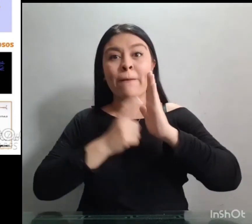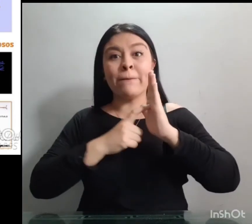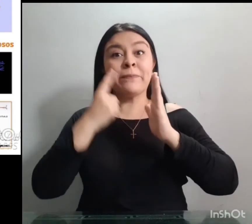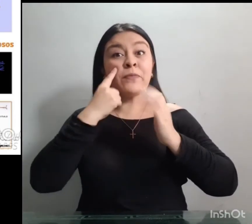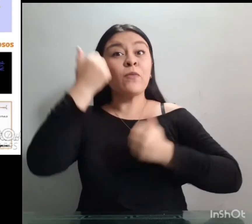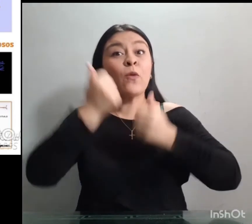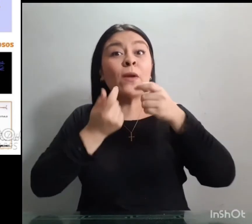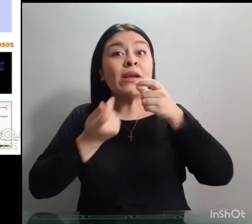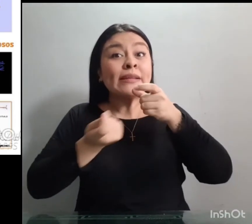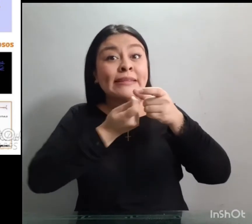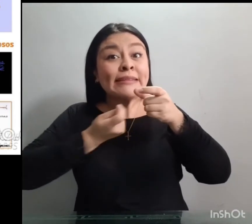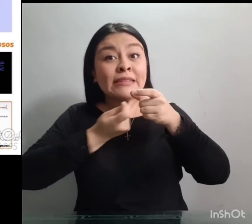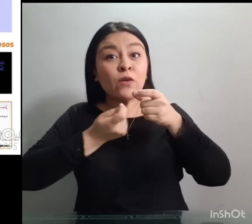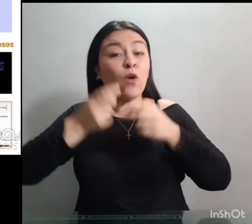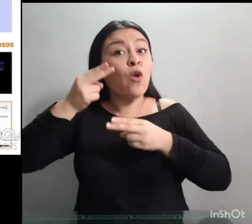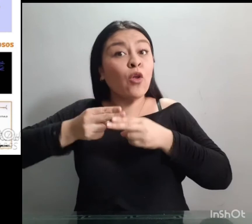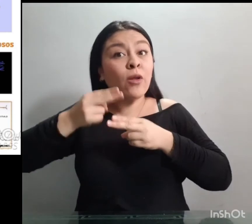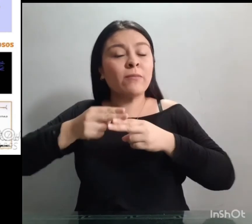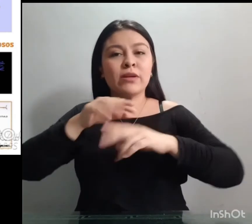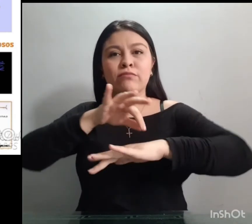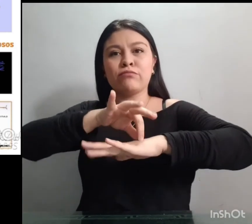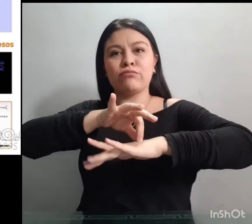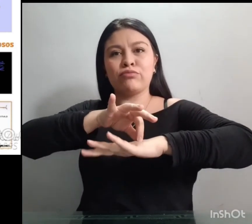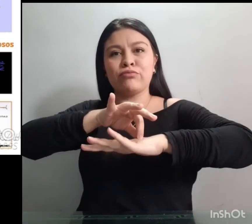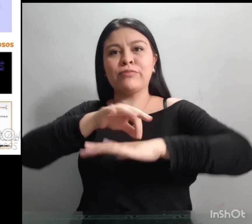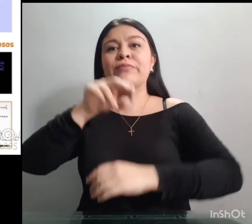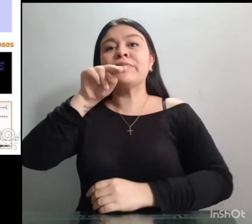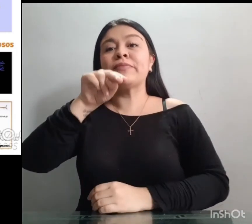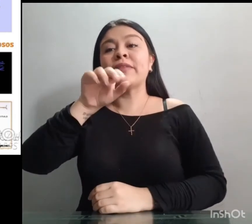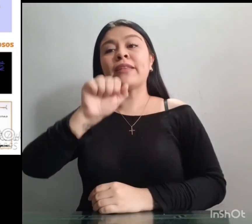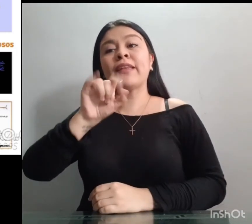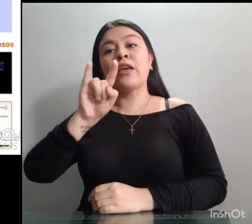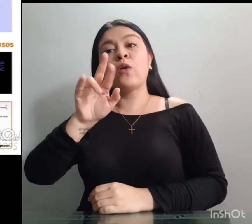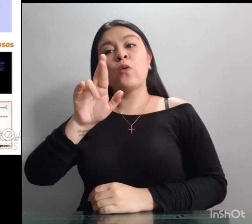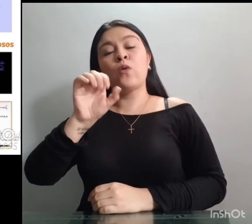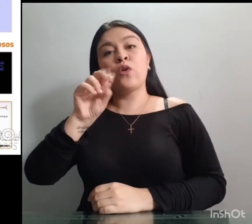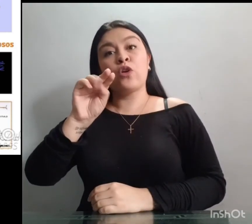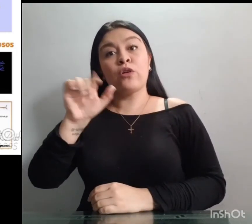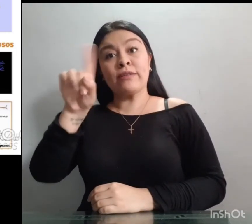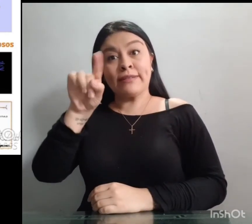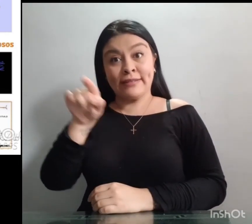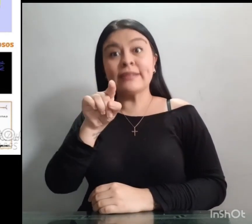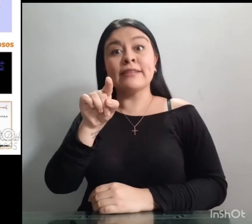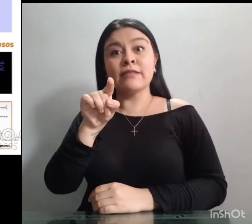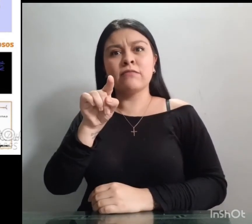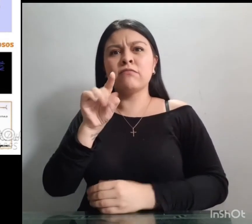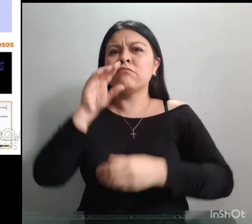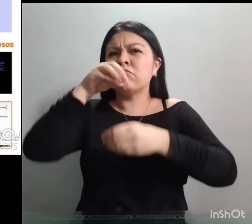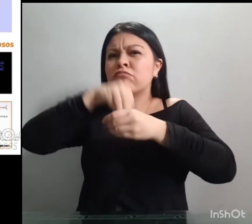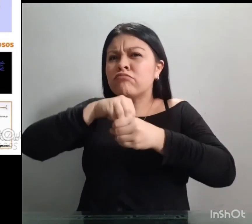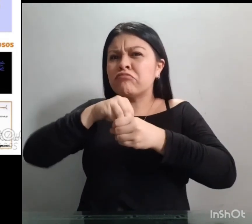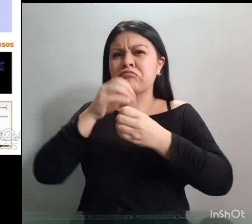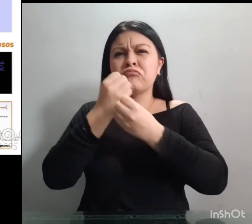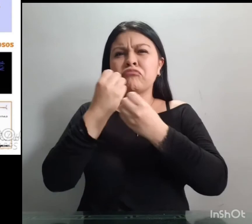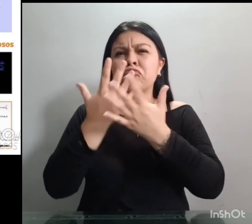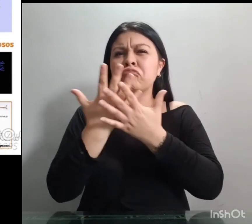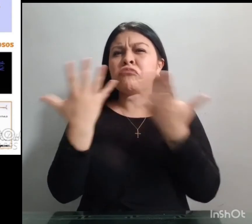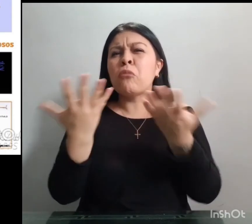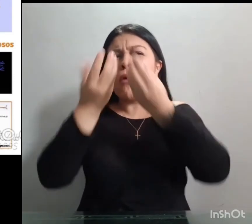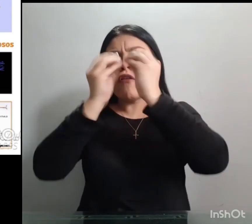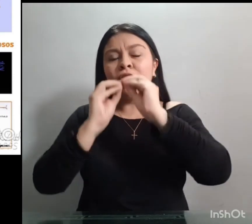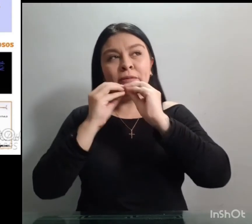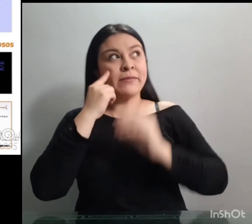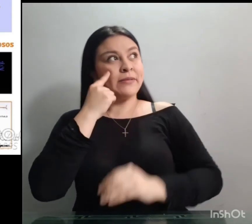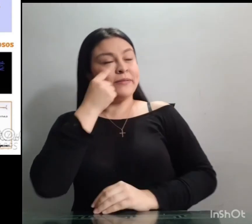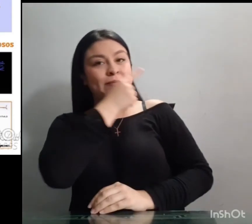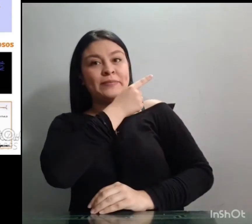sistema nervioso se denominan neuronas. Están formadas por esta estructura que ustedes ven aquí. Esto que está